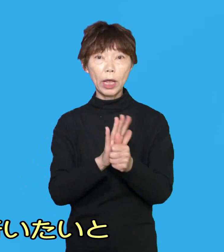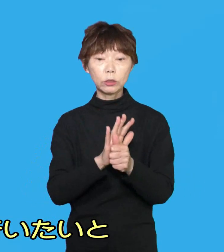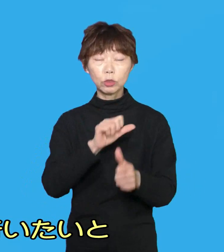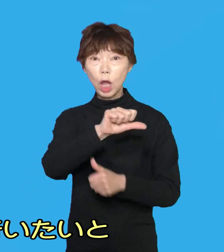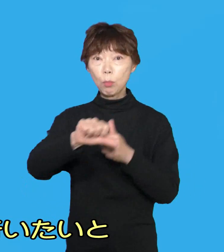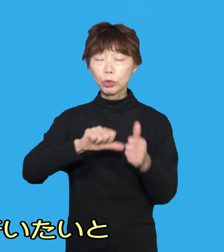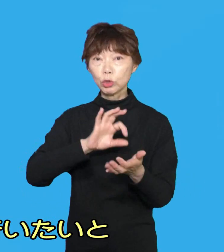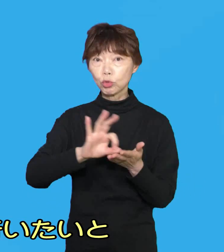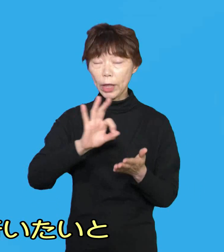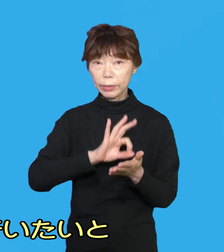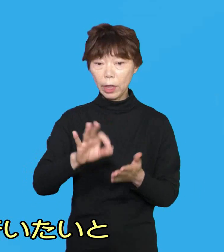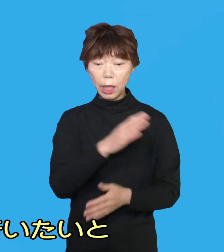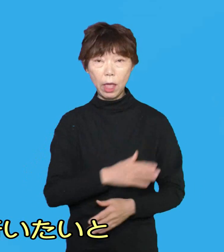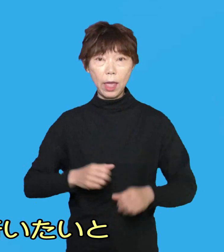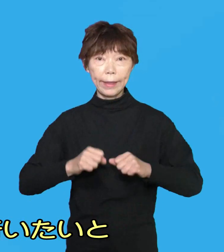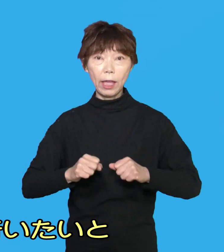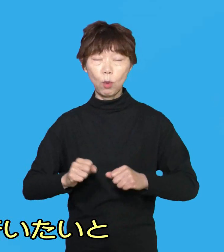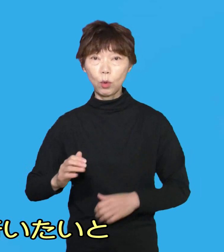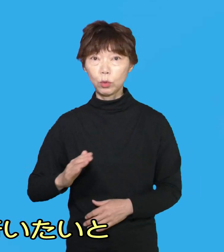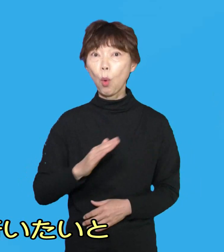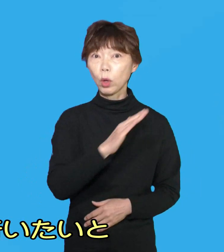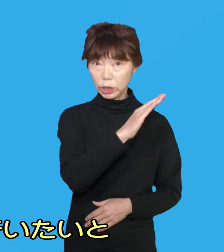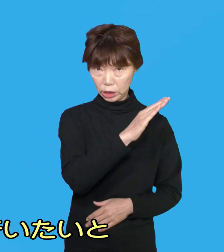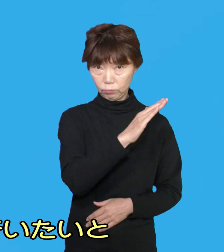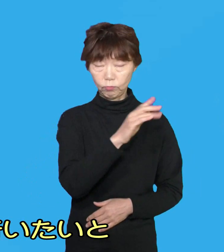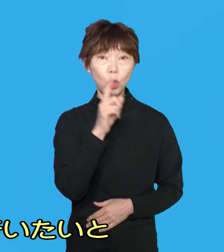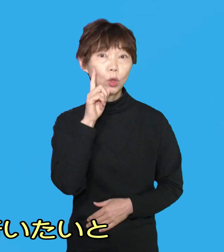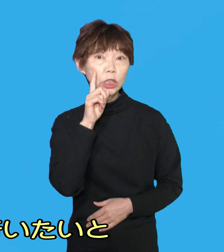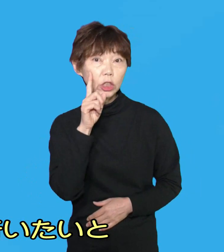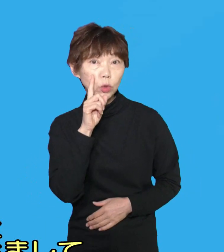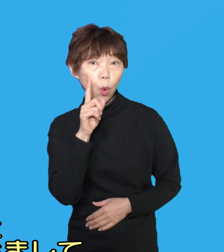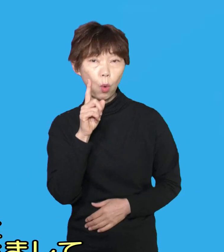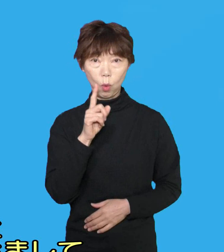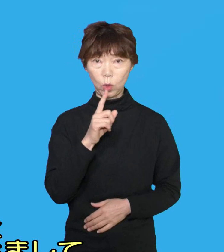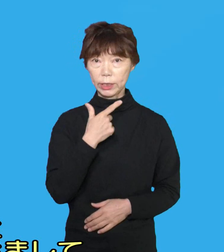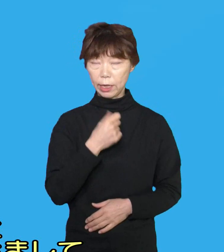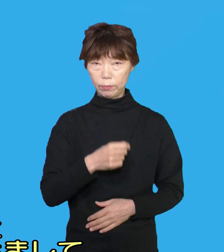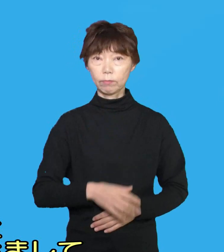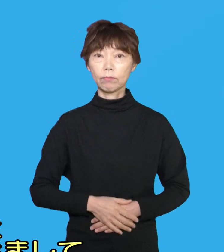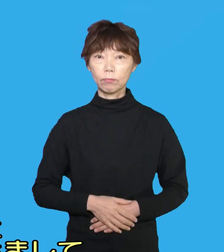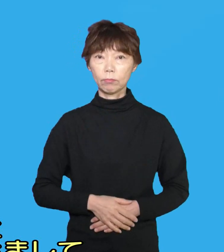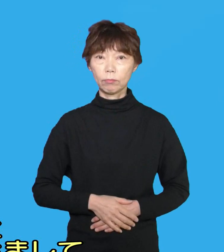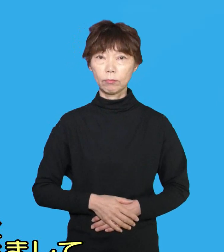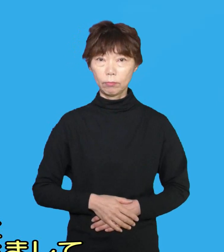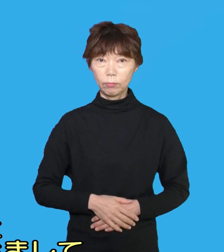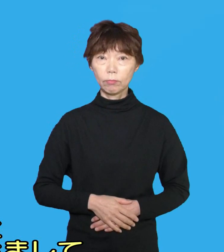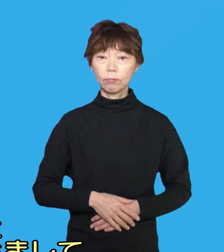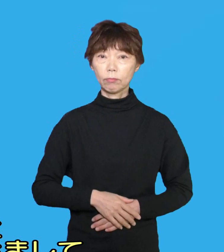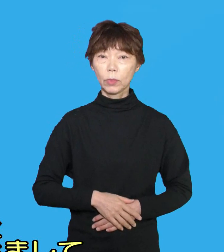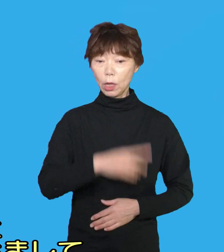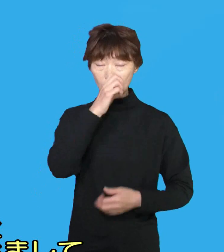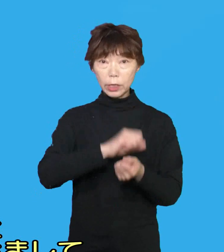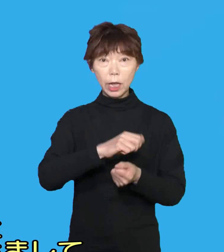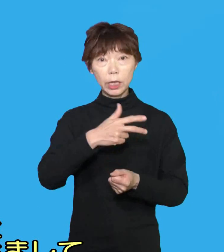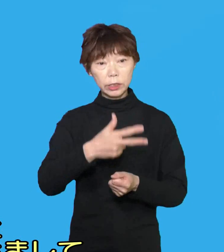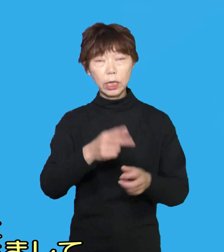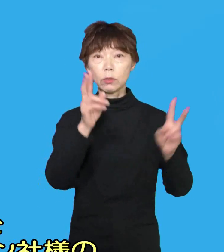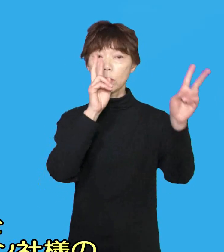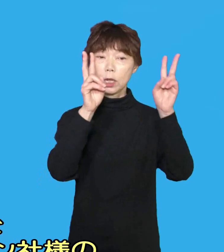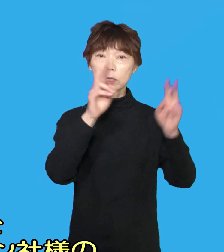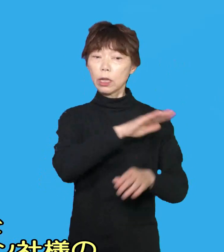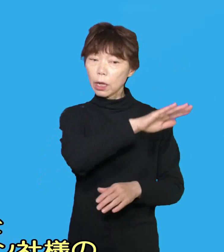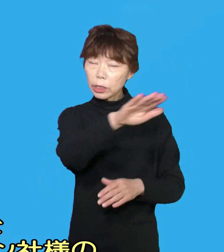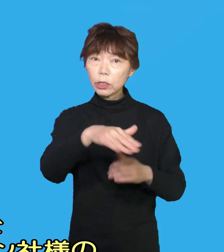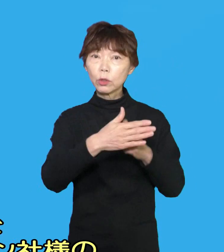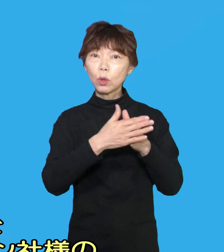健康増進の実証を行いたいと考えております。市内の事業者様にご協力をいただきまして、